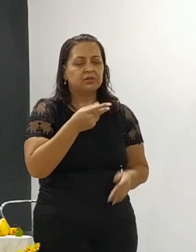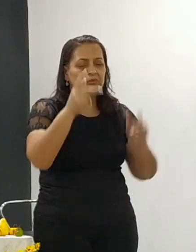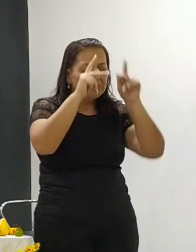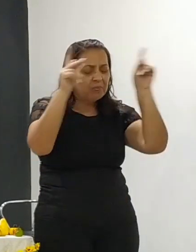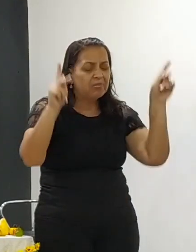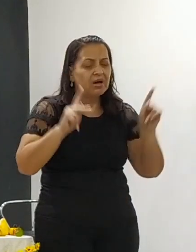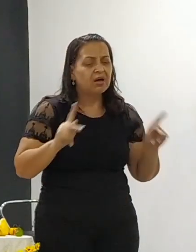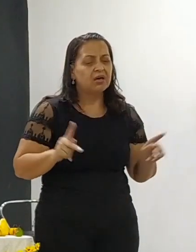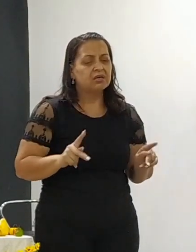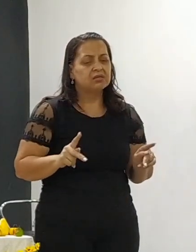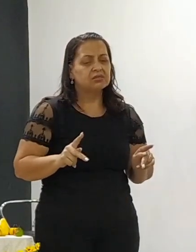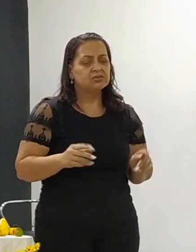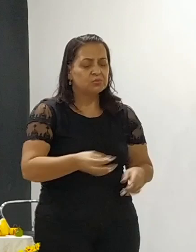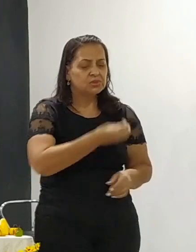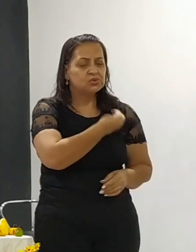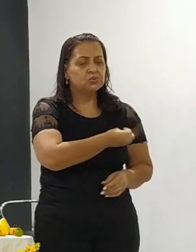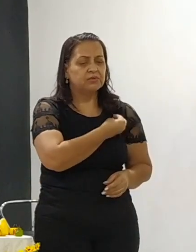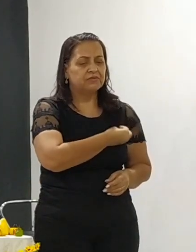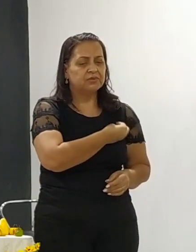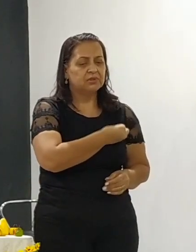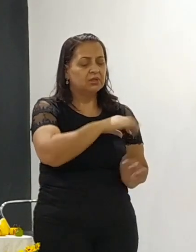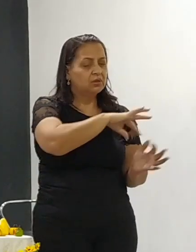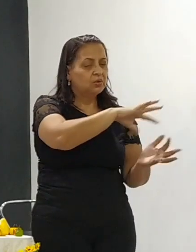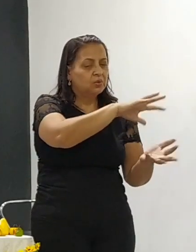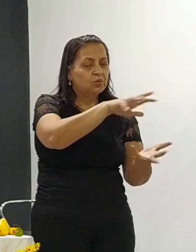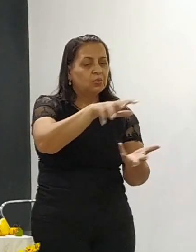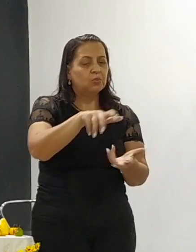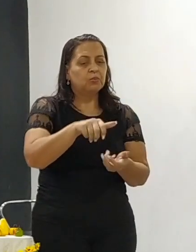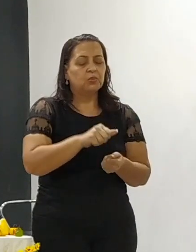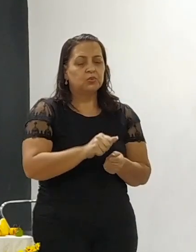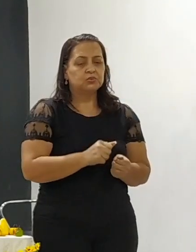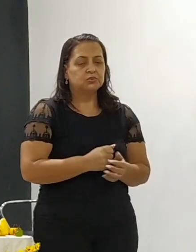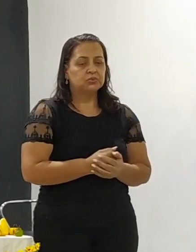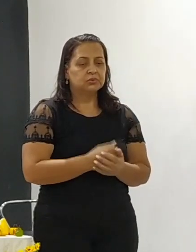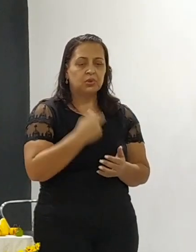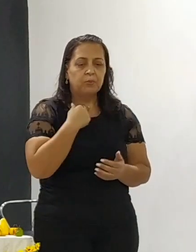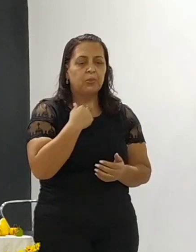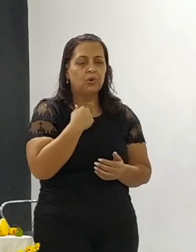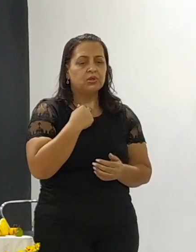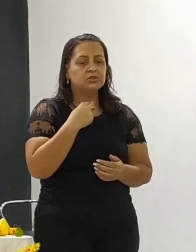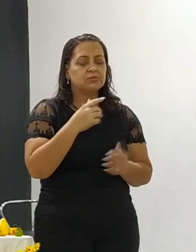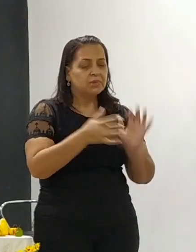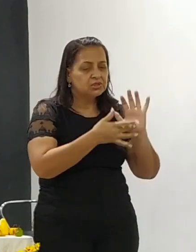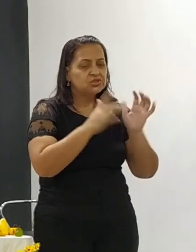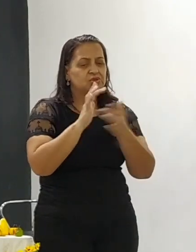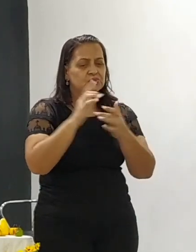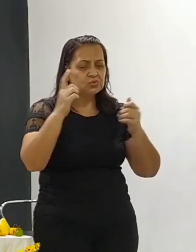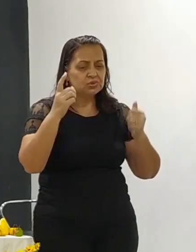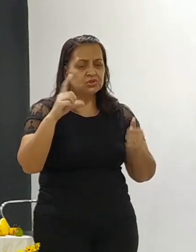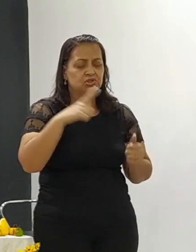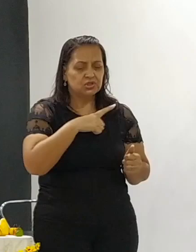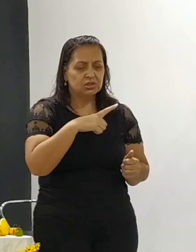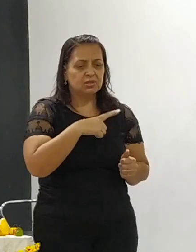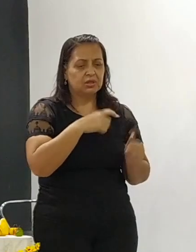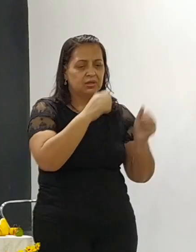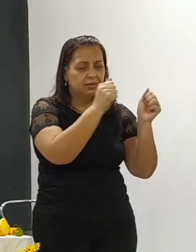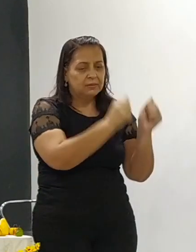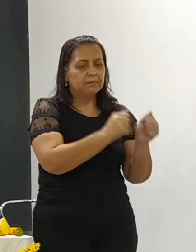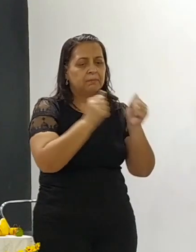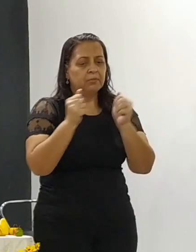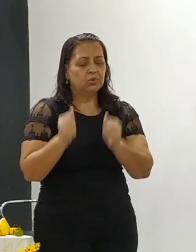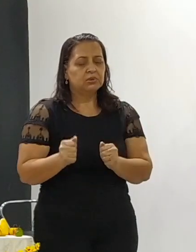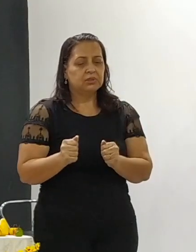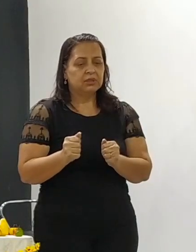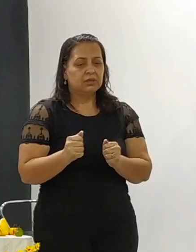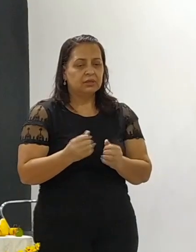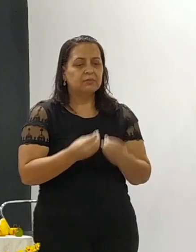essa paz que o mundo não pode dar, mas Jesus ele tem poder para te dar essa paz, mesmo no meio